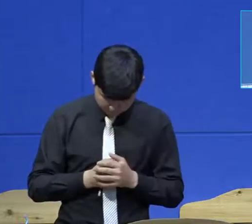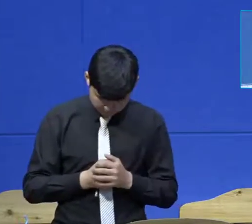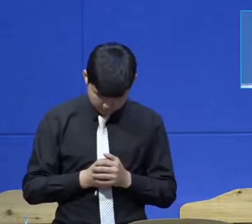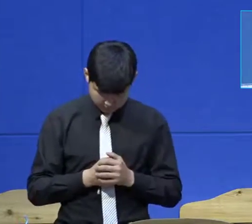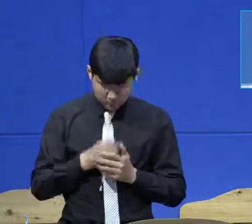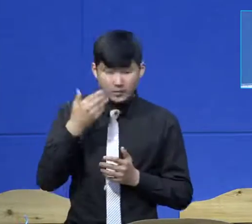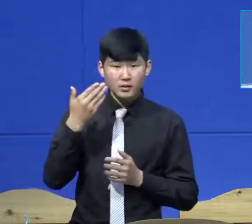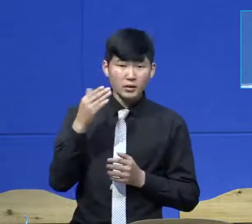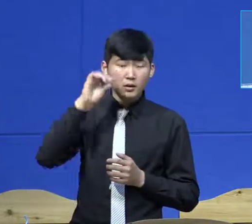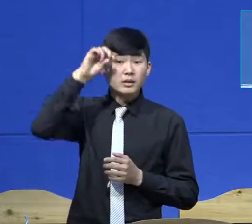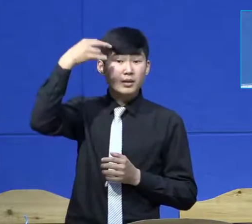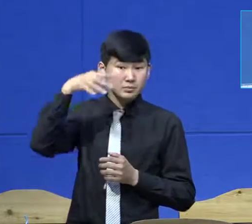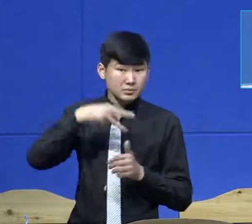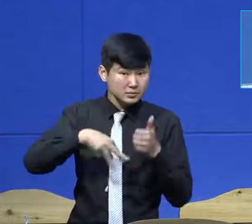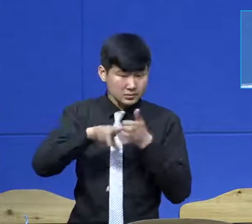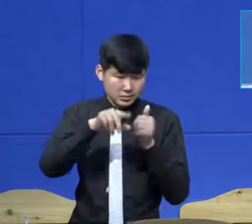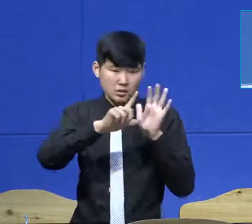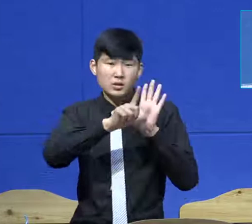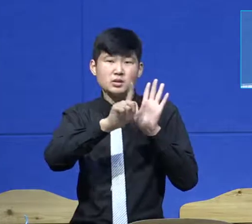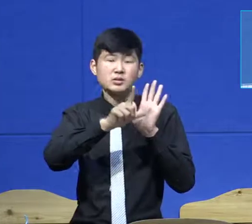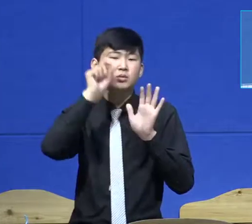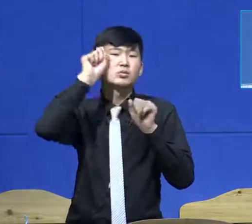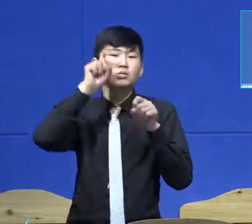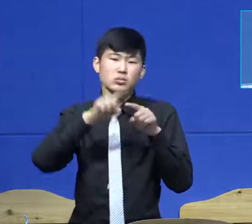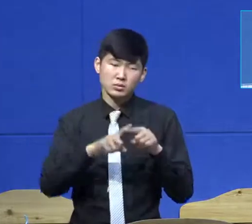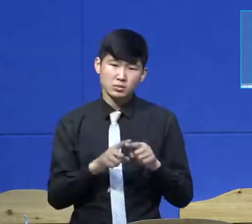Тэр нэгүслийн сайн мэдээг гэрчлэхийн тулд.